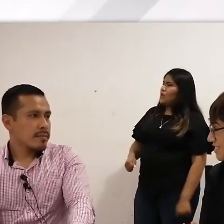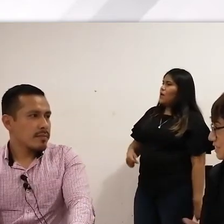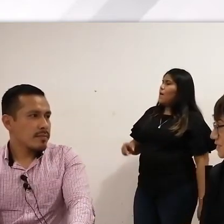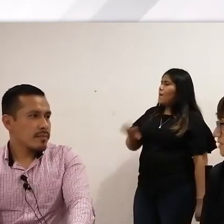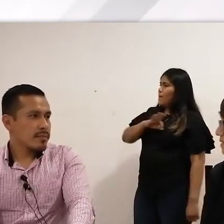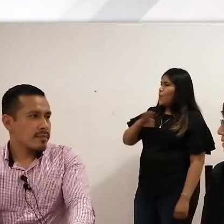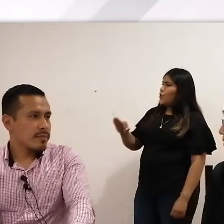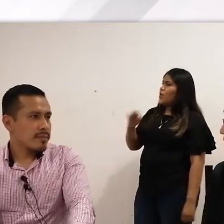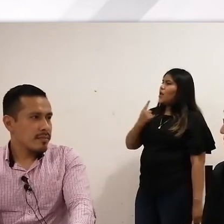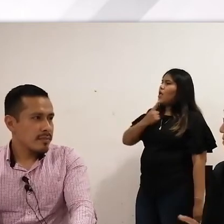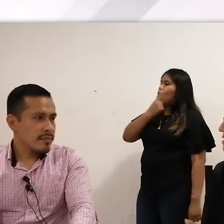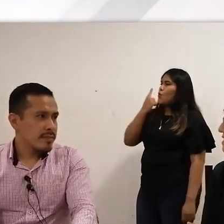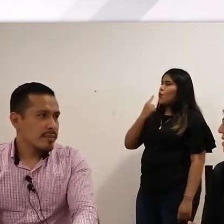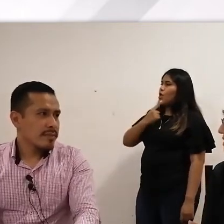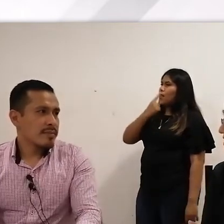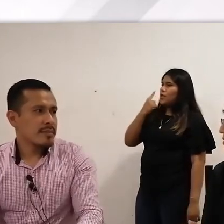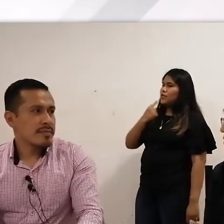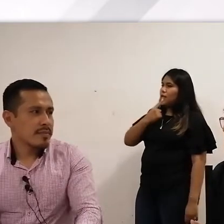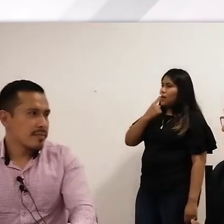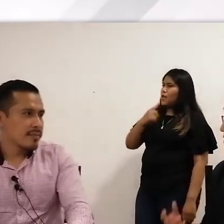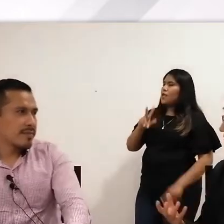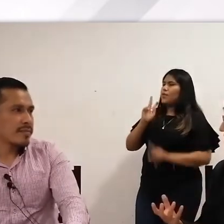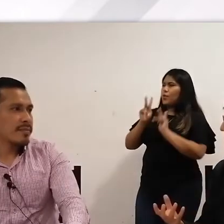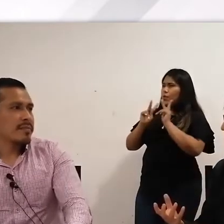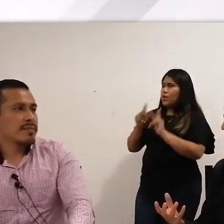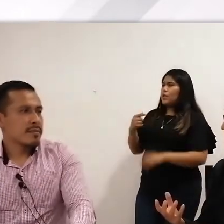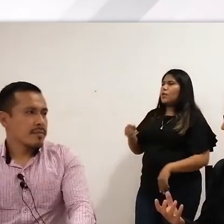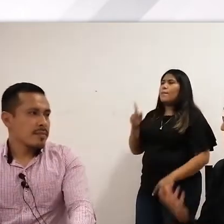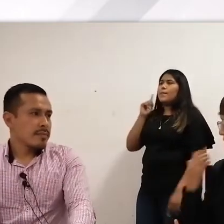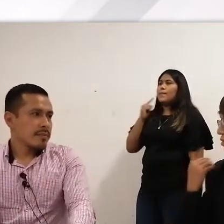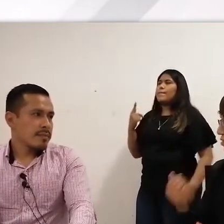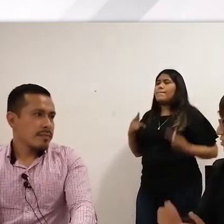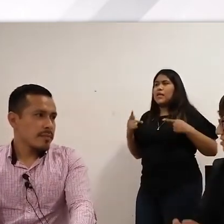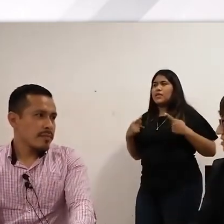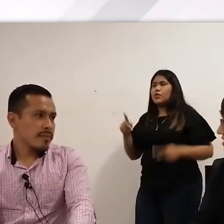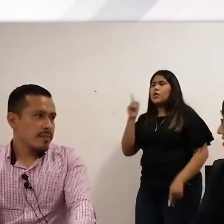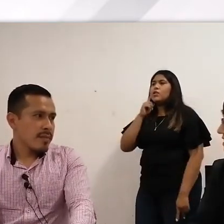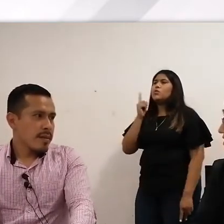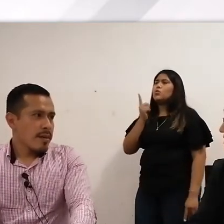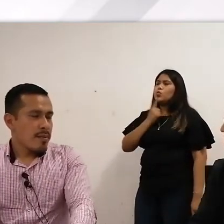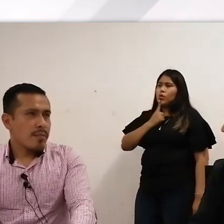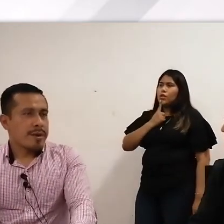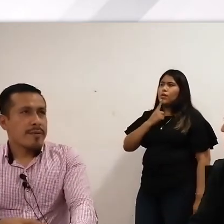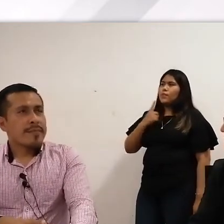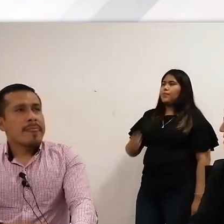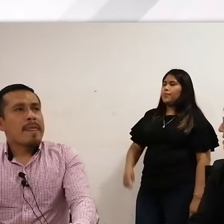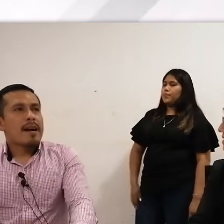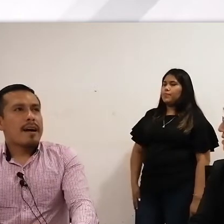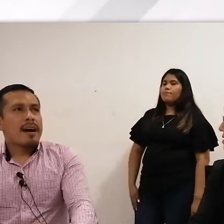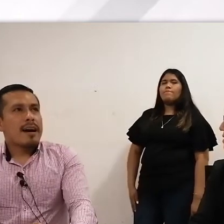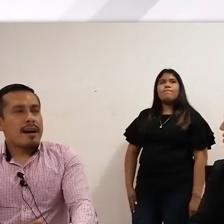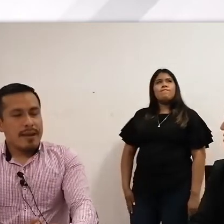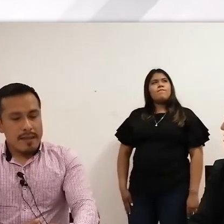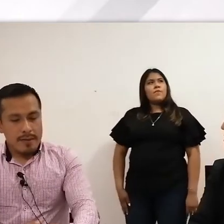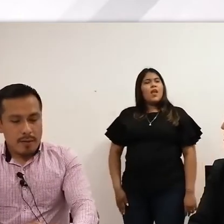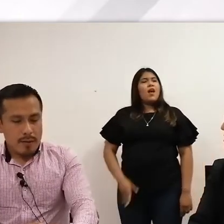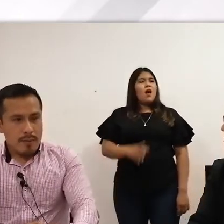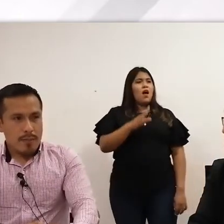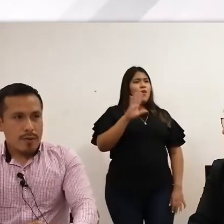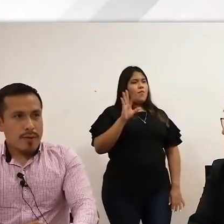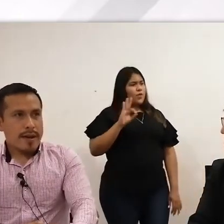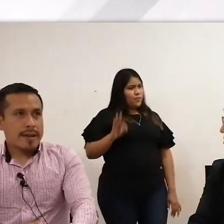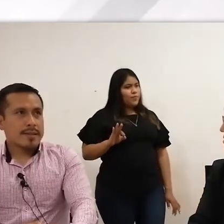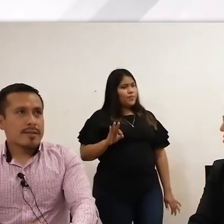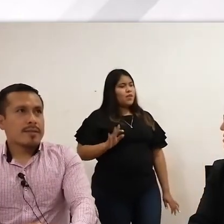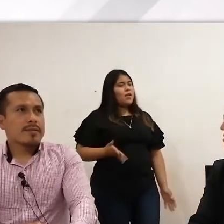oralizar? ¿Cómo se sabe que va a poder hablar siendo sordo? Bueno, hablando